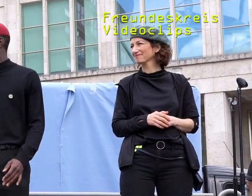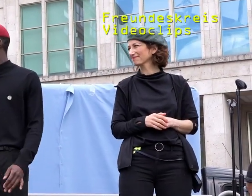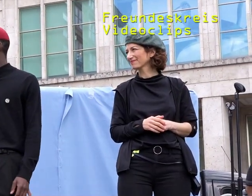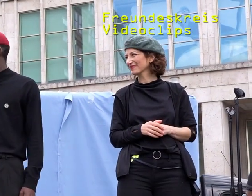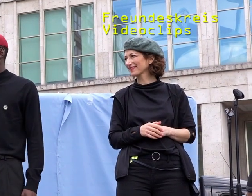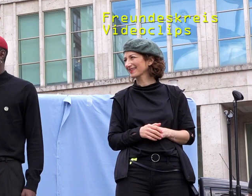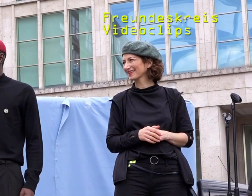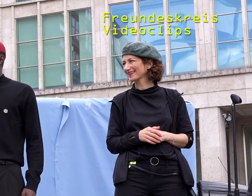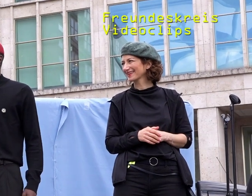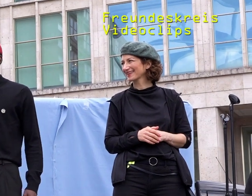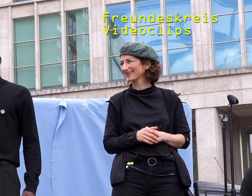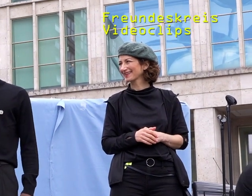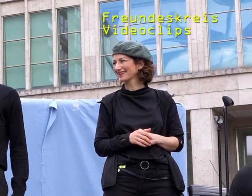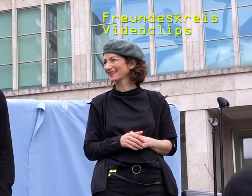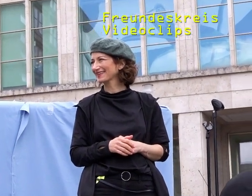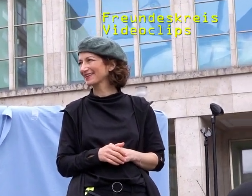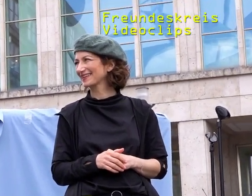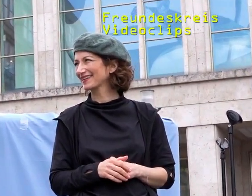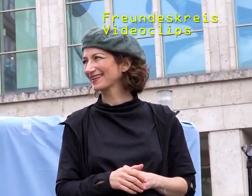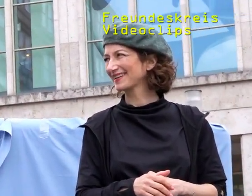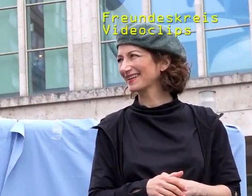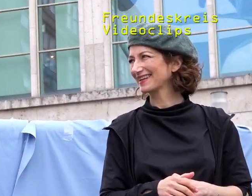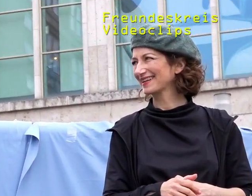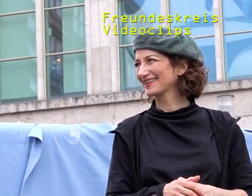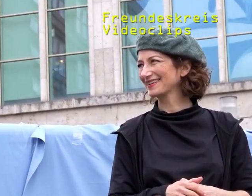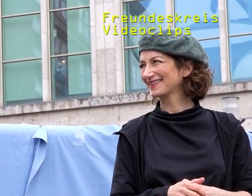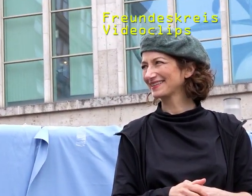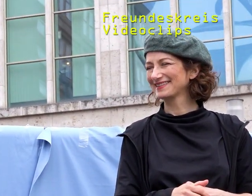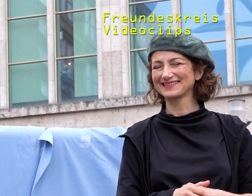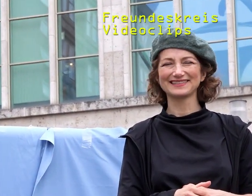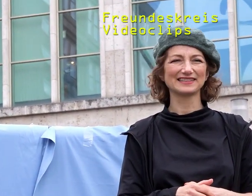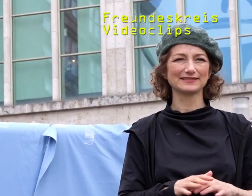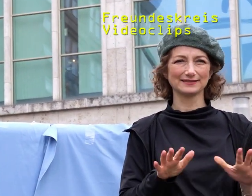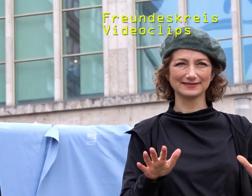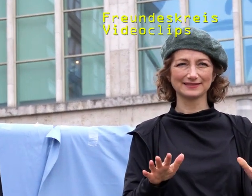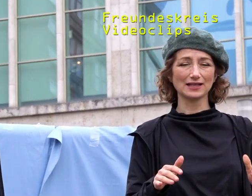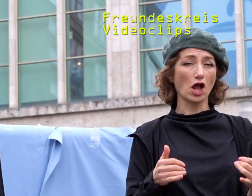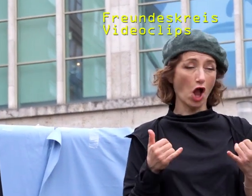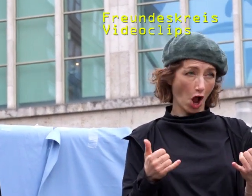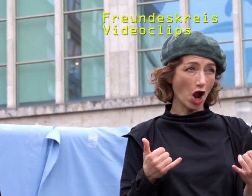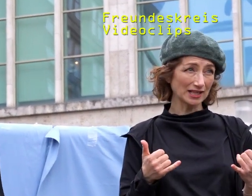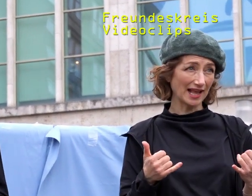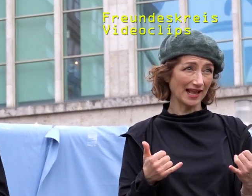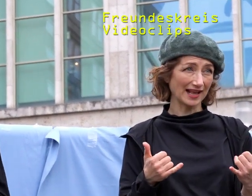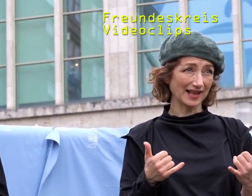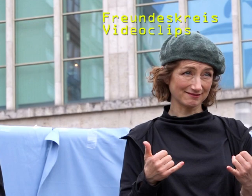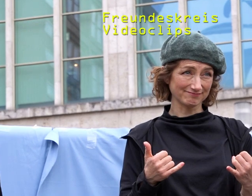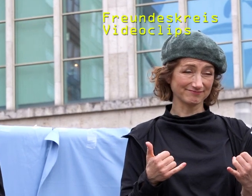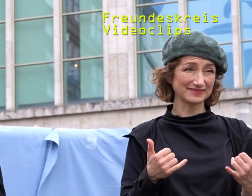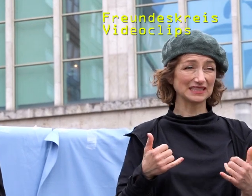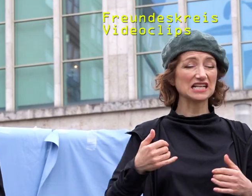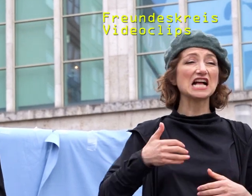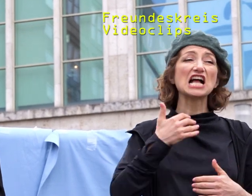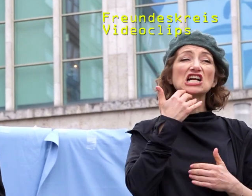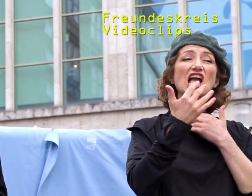Ja, gut. Also, wir haben heute Geschichte geschrieben. Das?